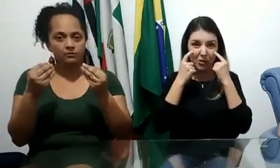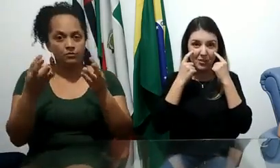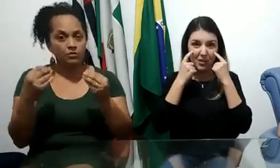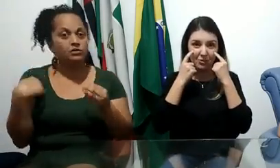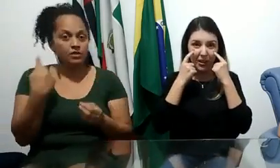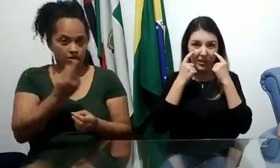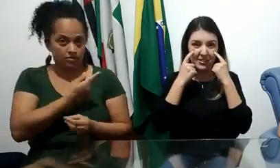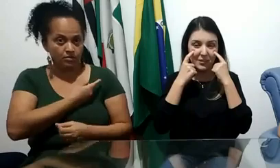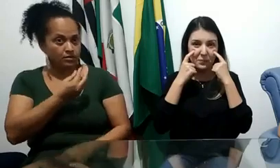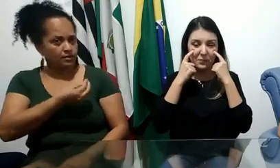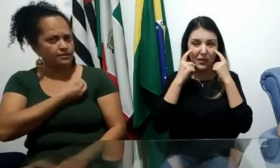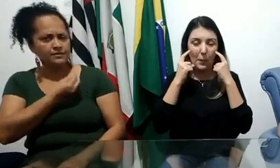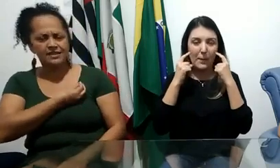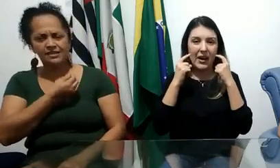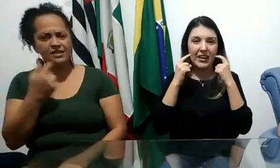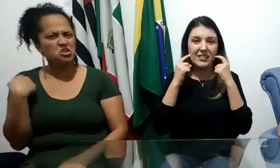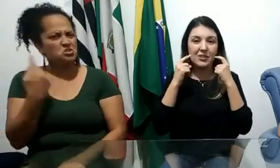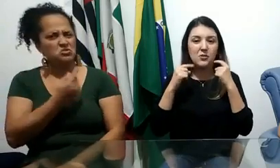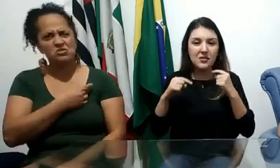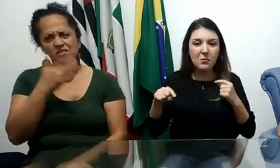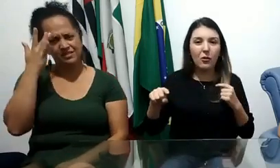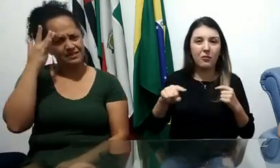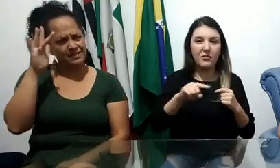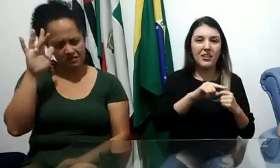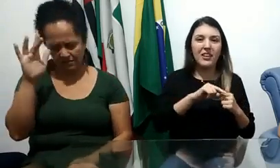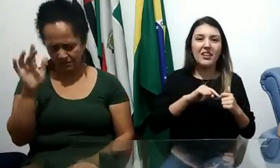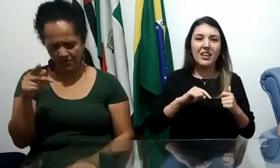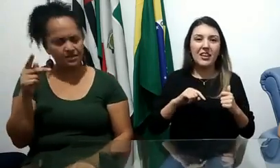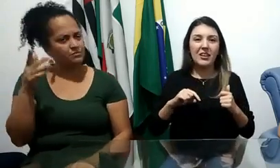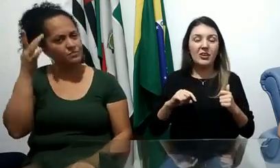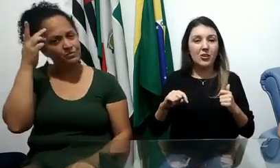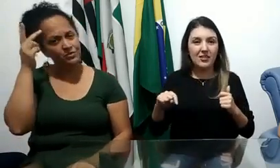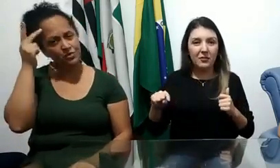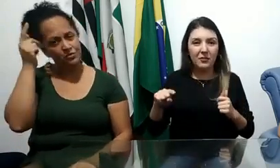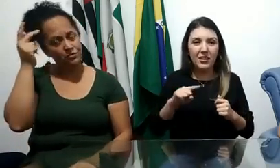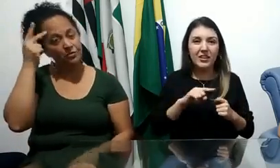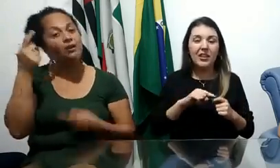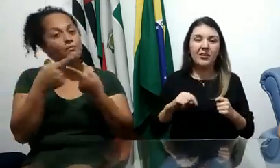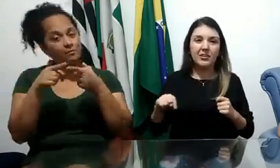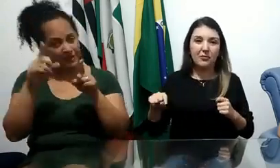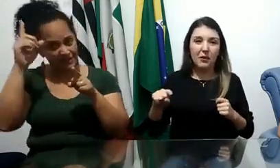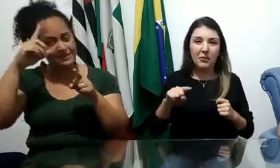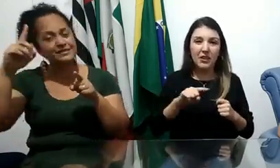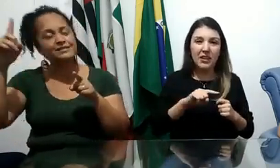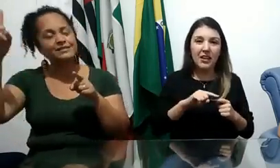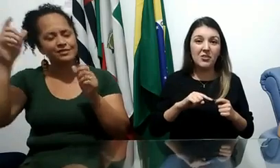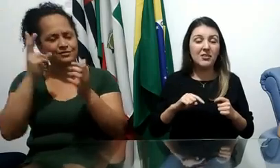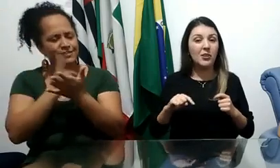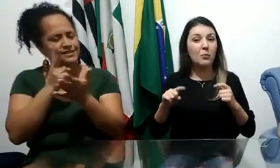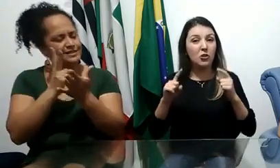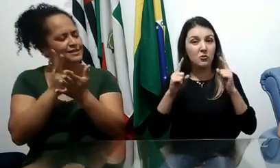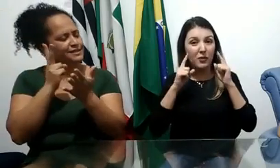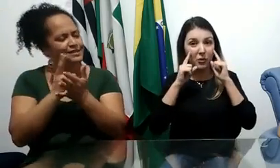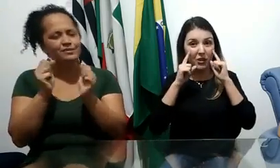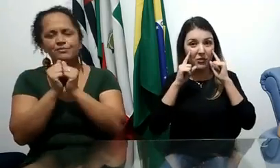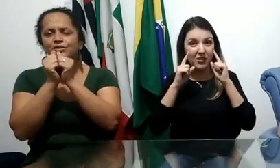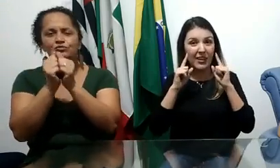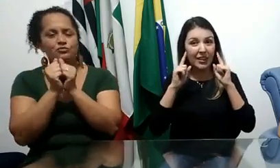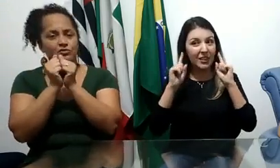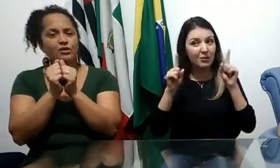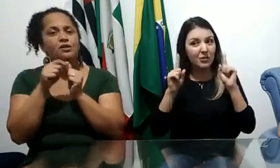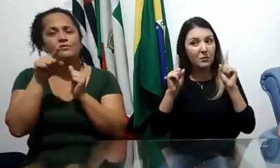pelos olhos naturais, mas Deus se move na nossa vida, na nossa família. Às vezes você não pode ver porque